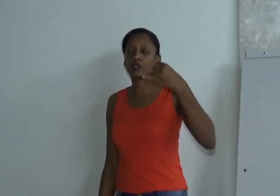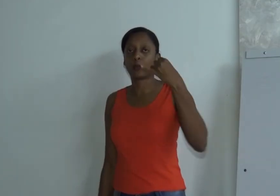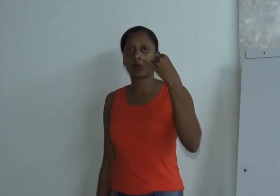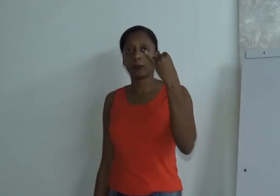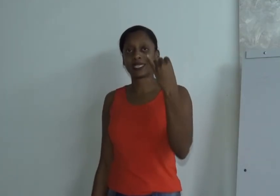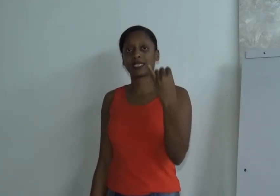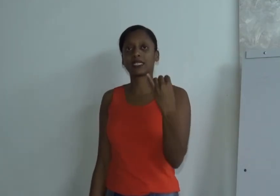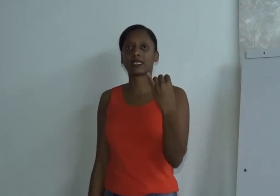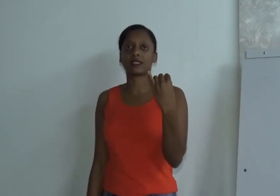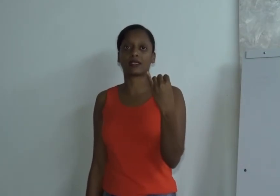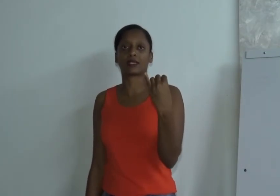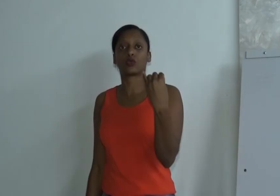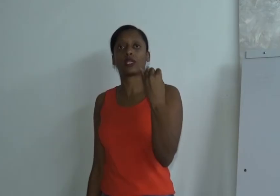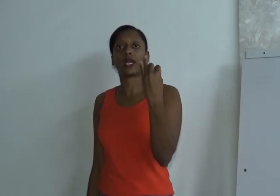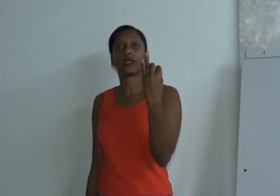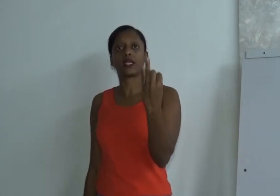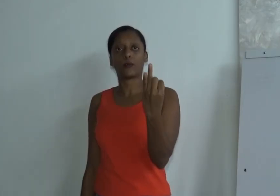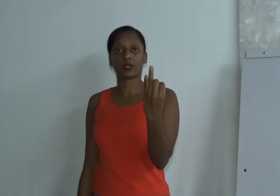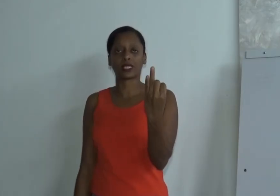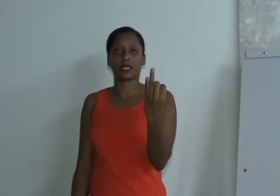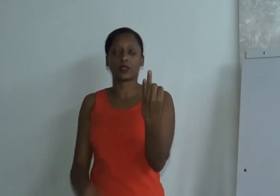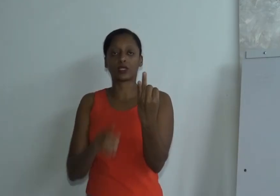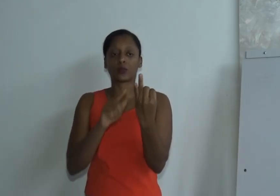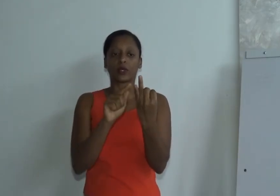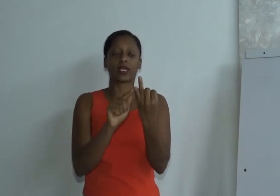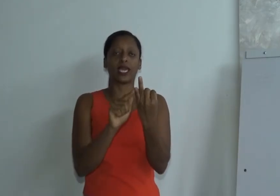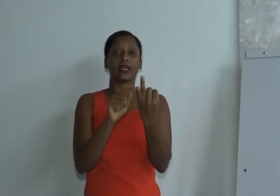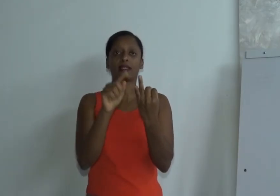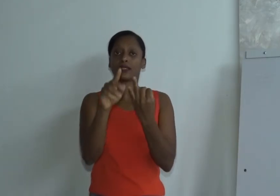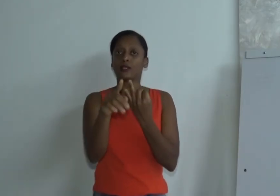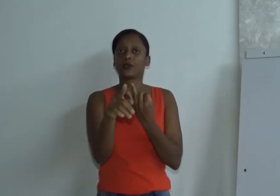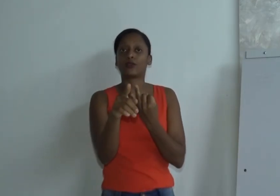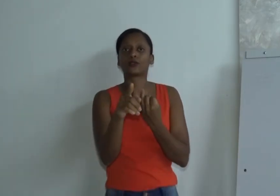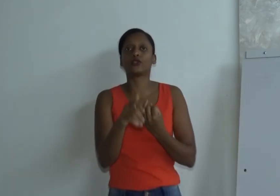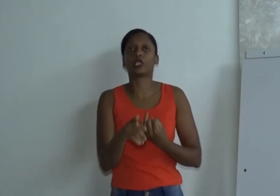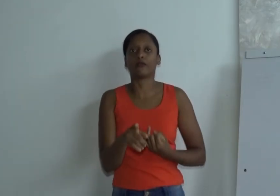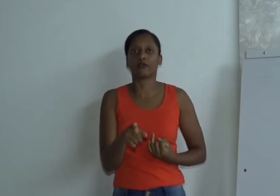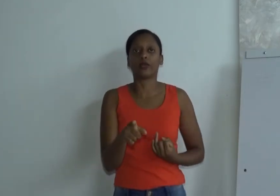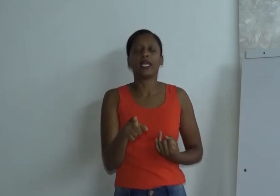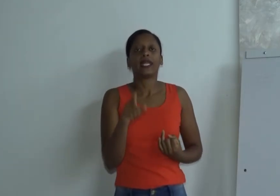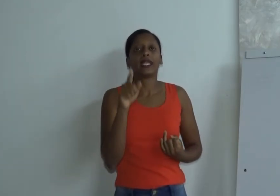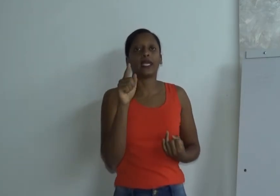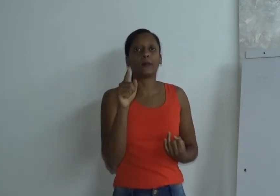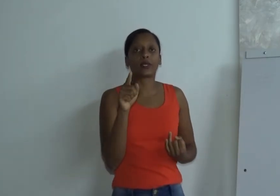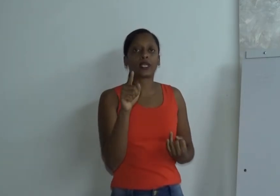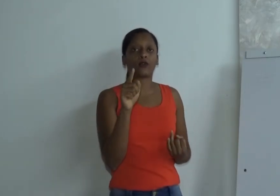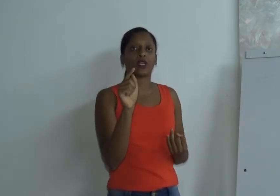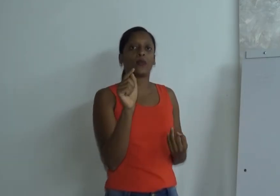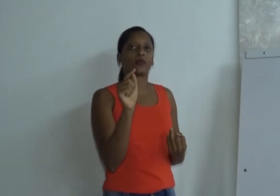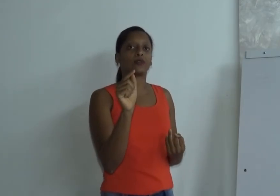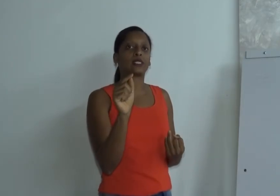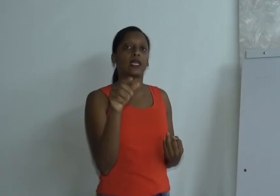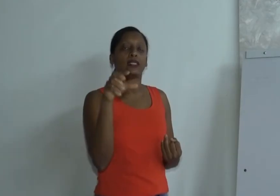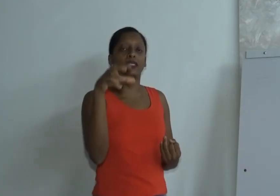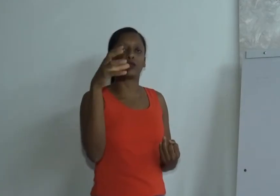formado por matriz extracelular e por células. Por quê? Tecido conjuntivo. Lembra que eu falei para vocês que o